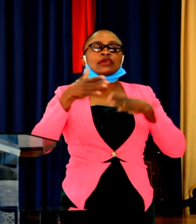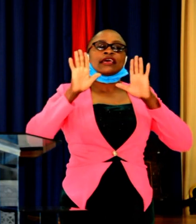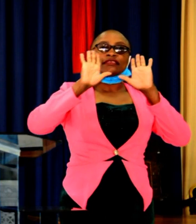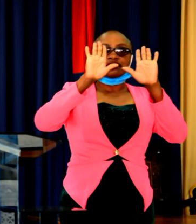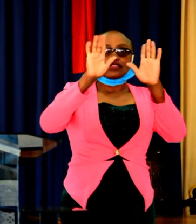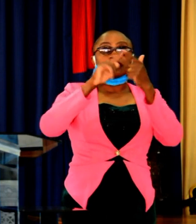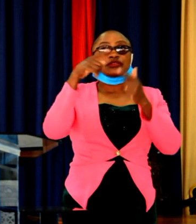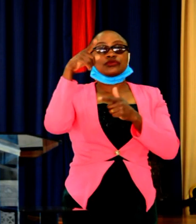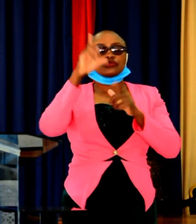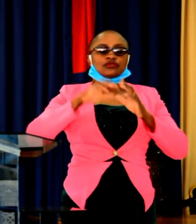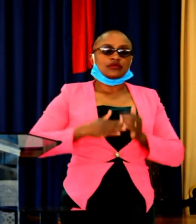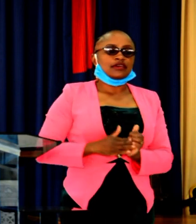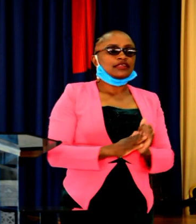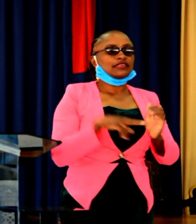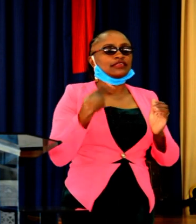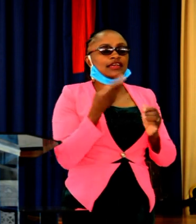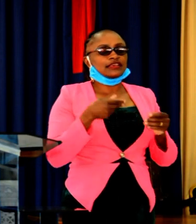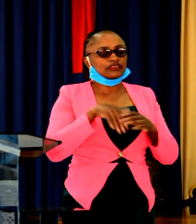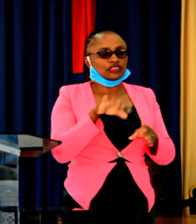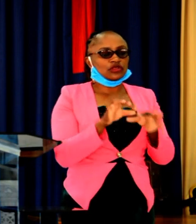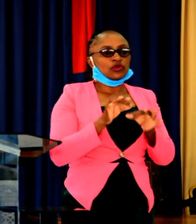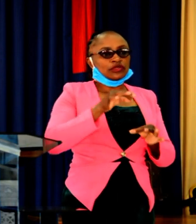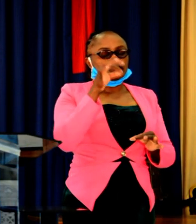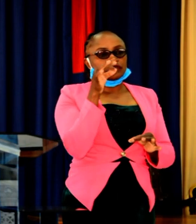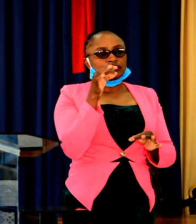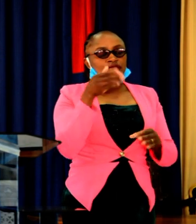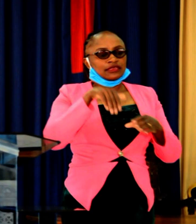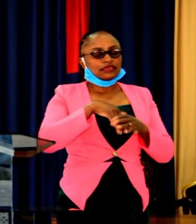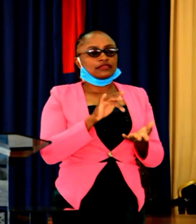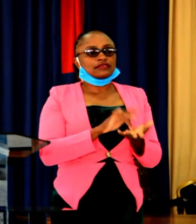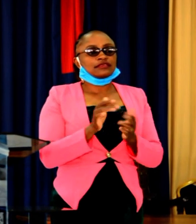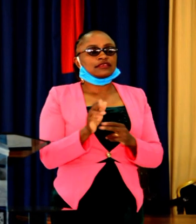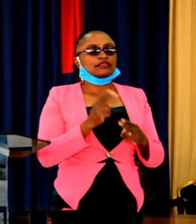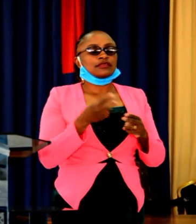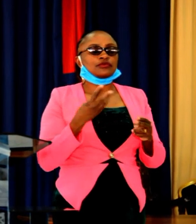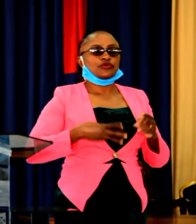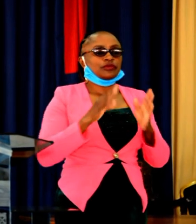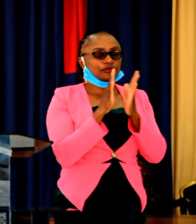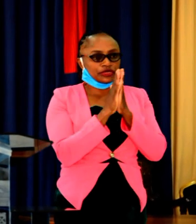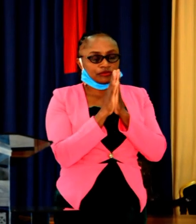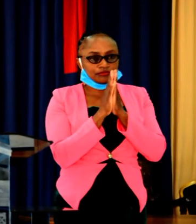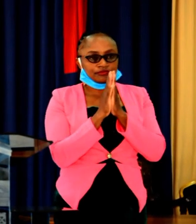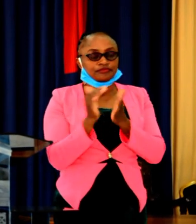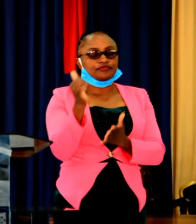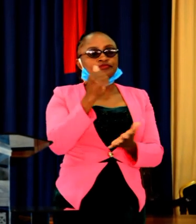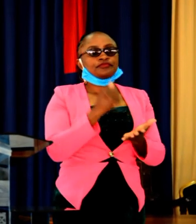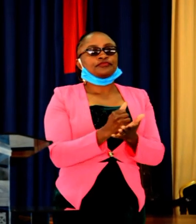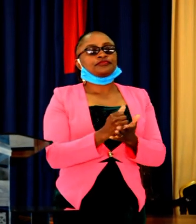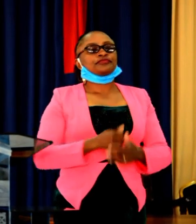tuongoze kupitia kwa Roho wako Mtakatifu. Katika jina la Baba, Mwana na Roho Mtakatifu tumeomba na tumeamini.